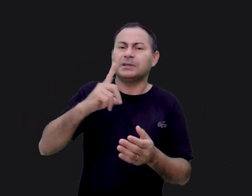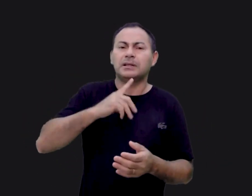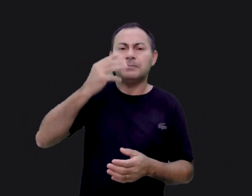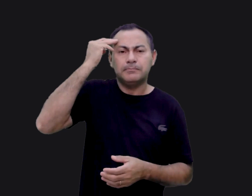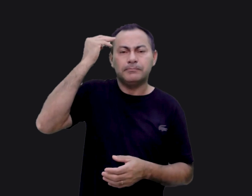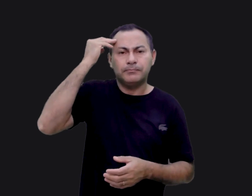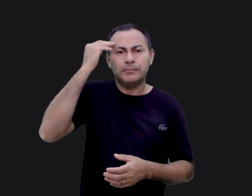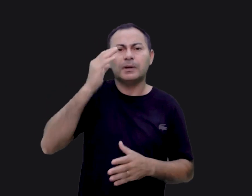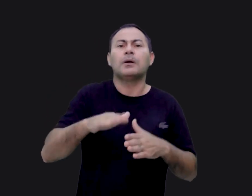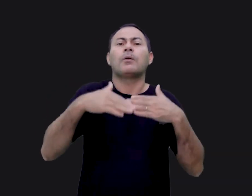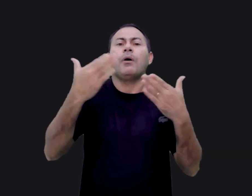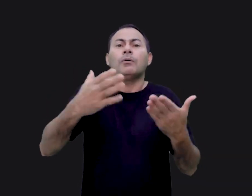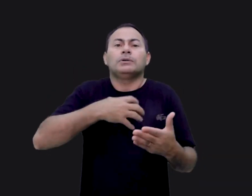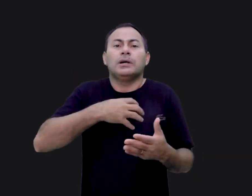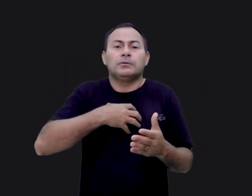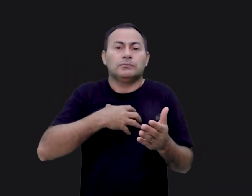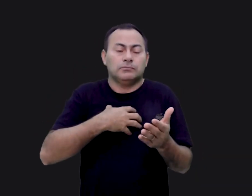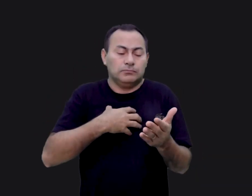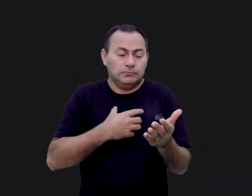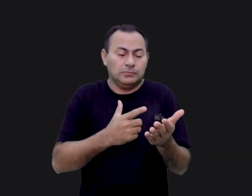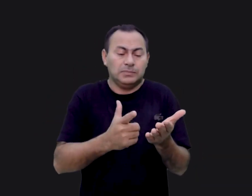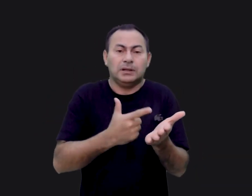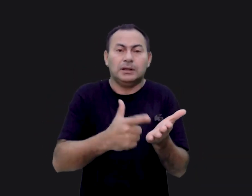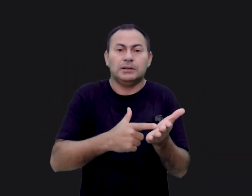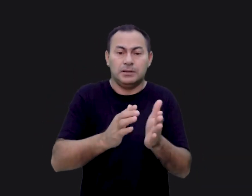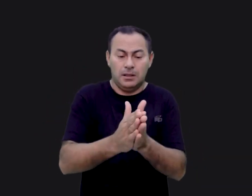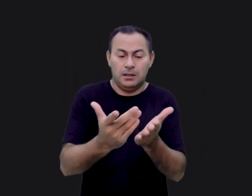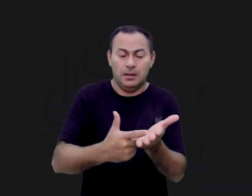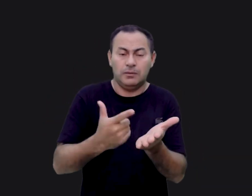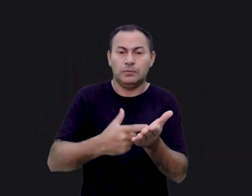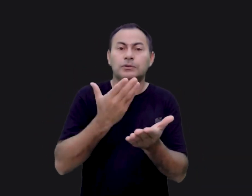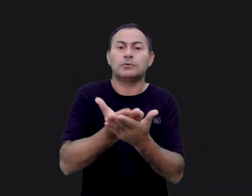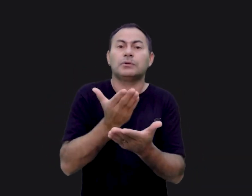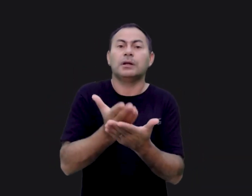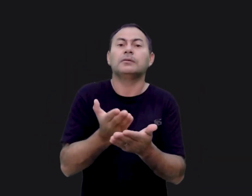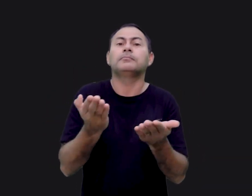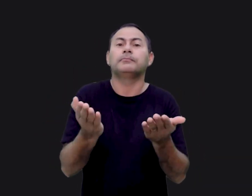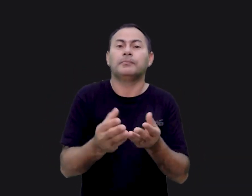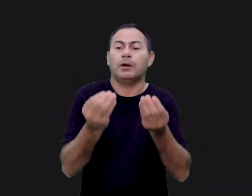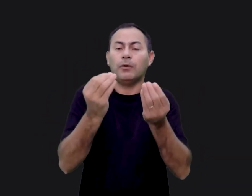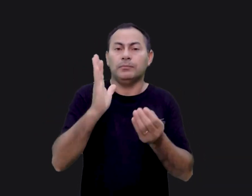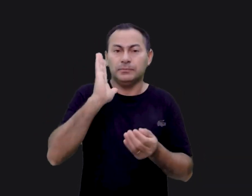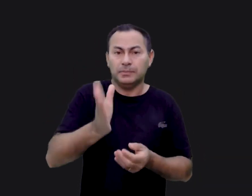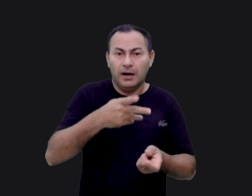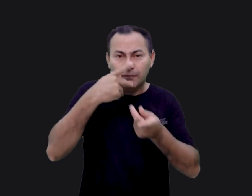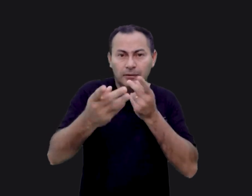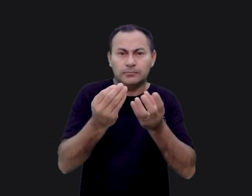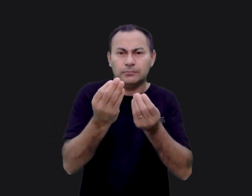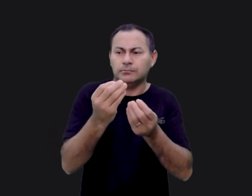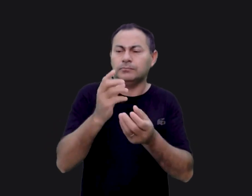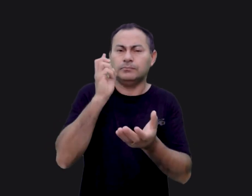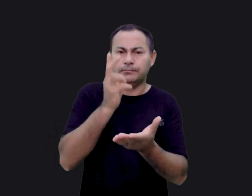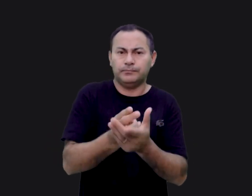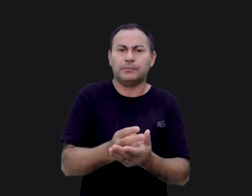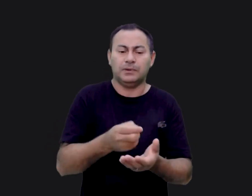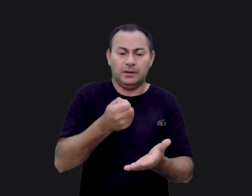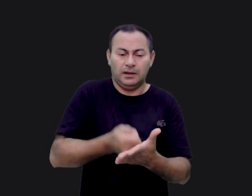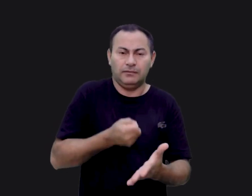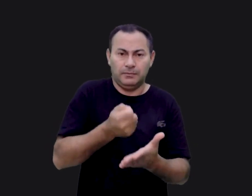mente a seguinte questão: qual é a forma literária desse livro das Escrituras que estou estudando? Como já dissemos tantas vezes, devemos